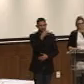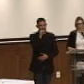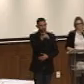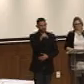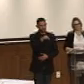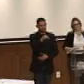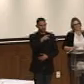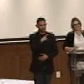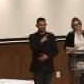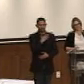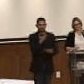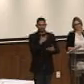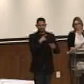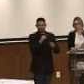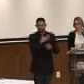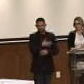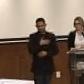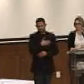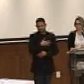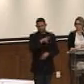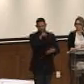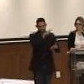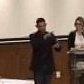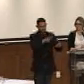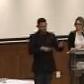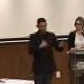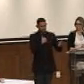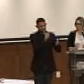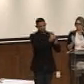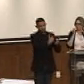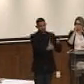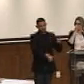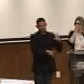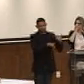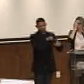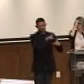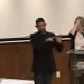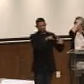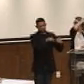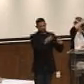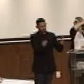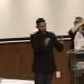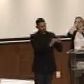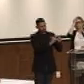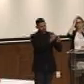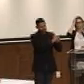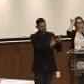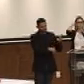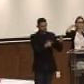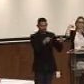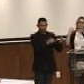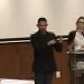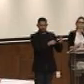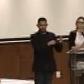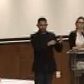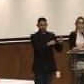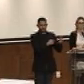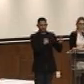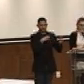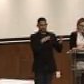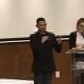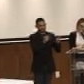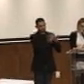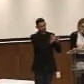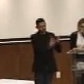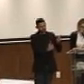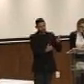lhe recomendaria dar uma lida no nosso plano de trabalho, porque está lá, entre os